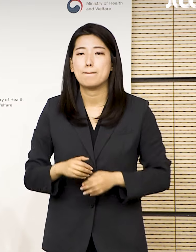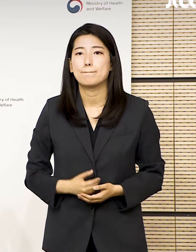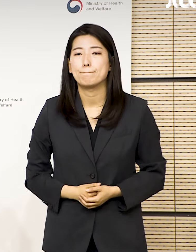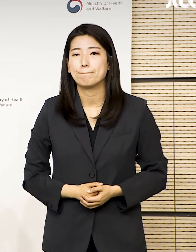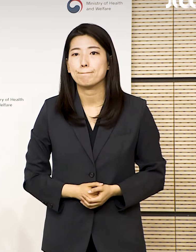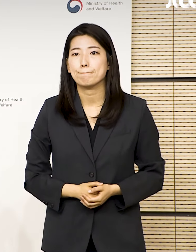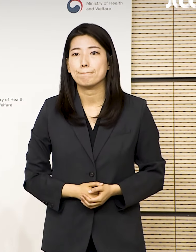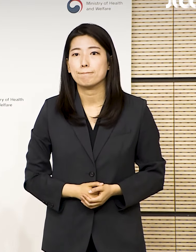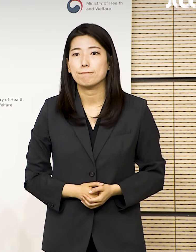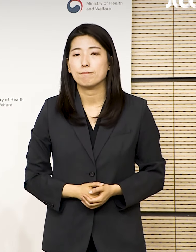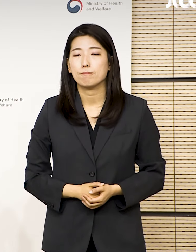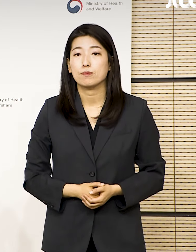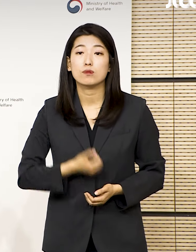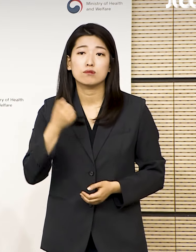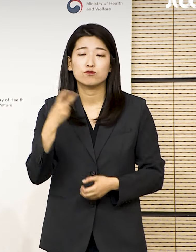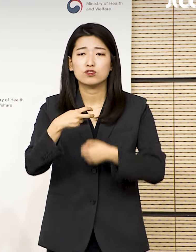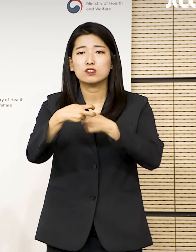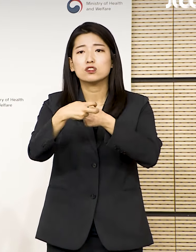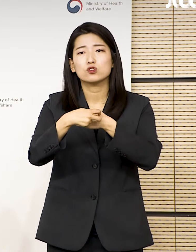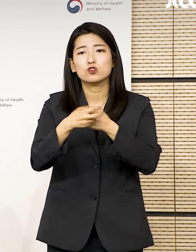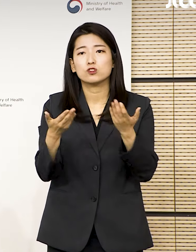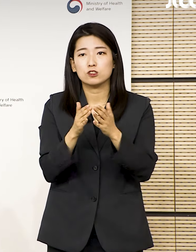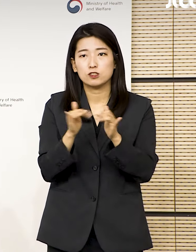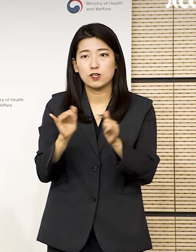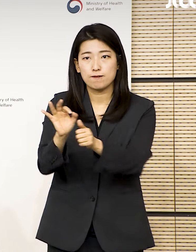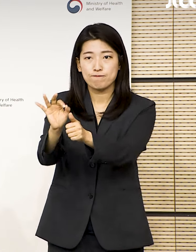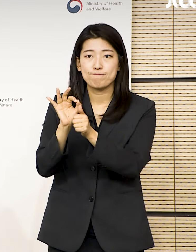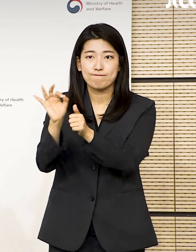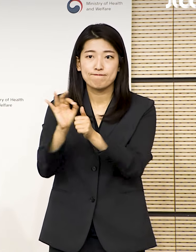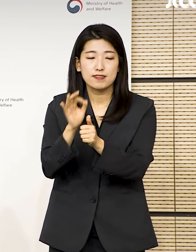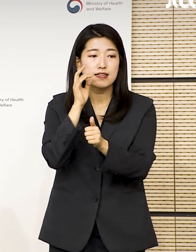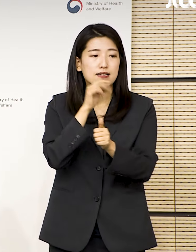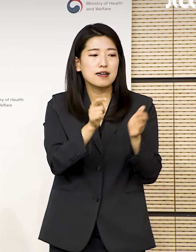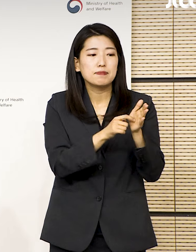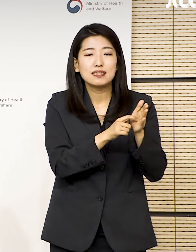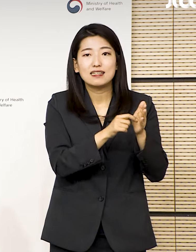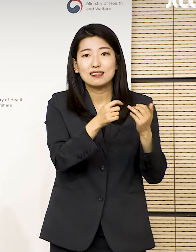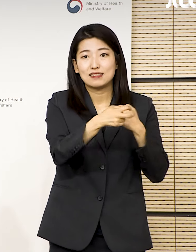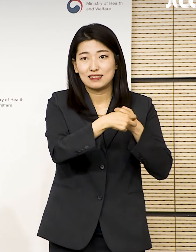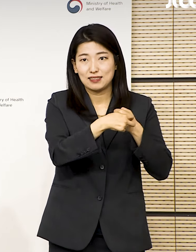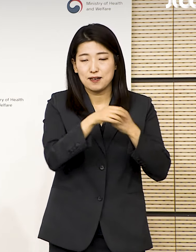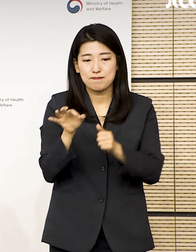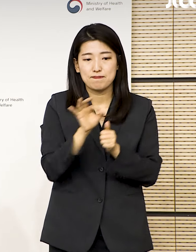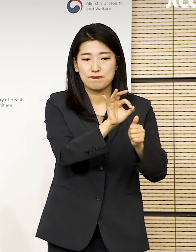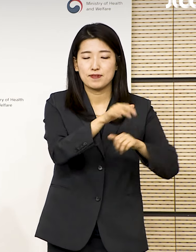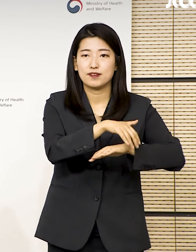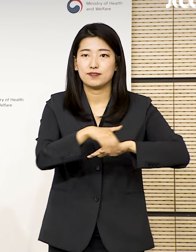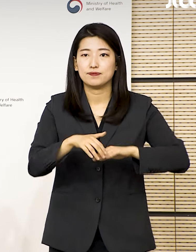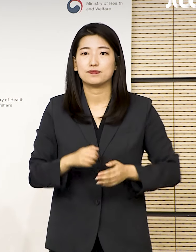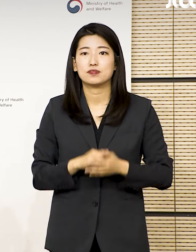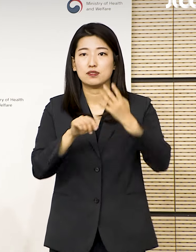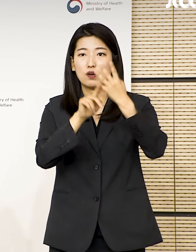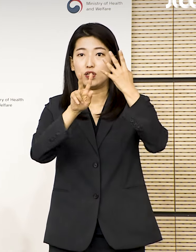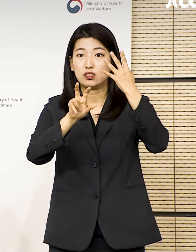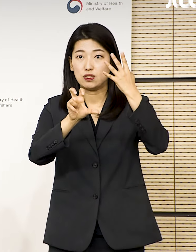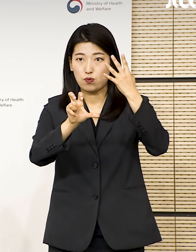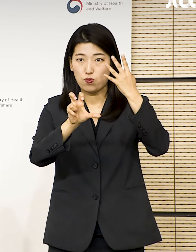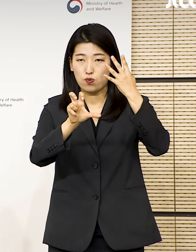의료인력 충원을 통해 비상대응 역을 강화해 습니다 4월 25일 100개